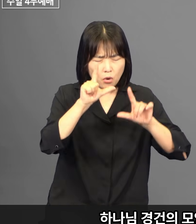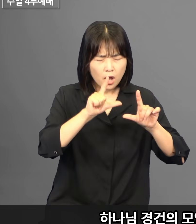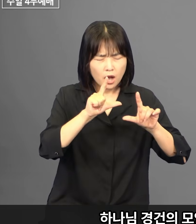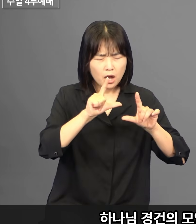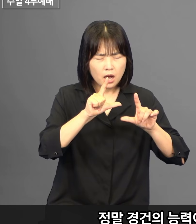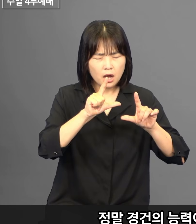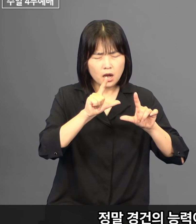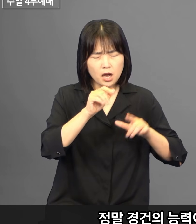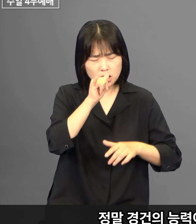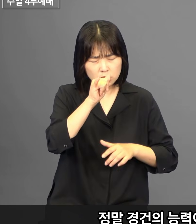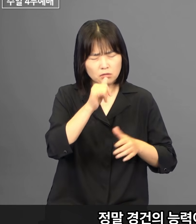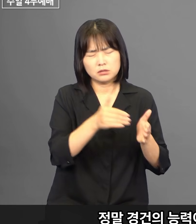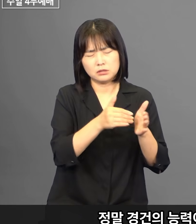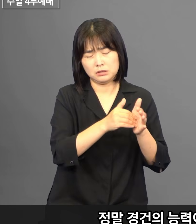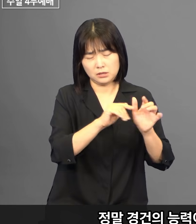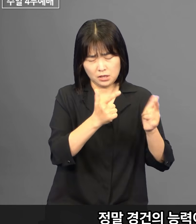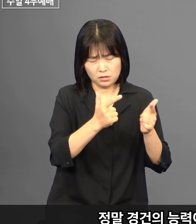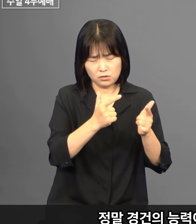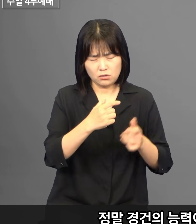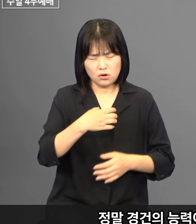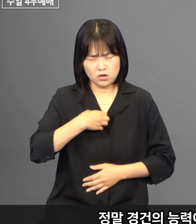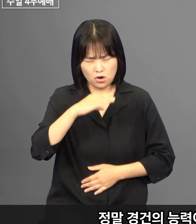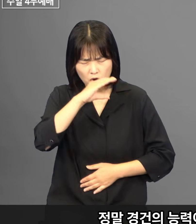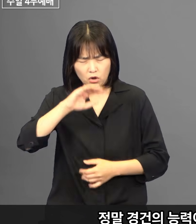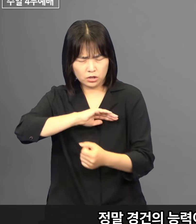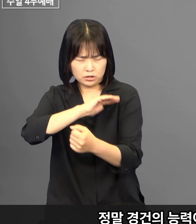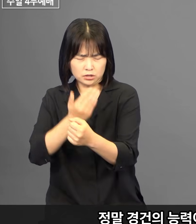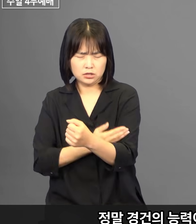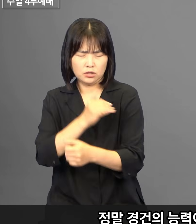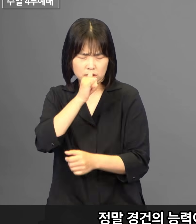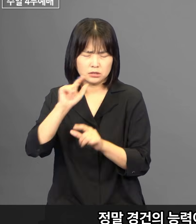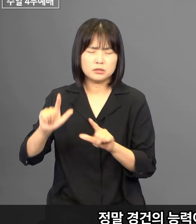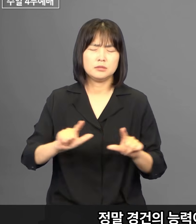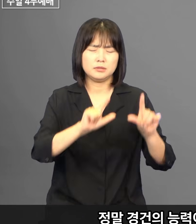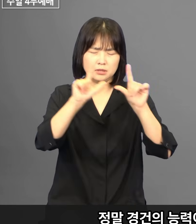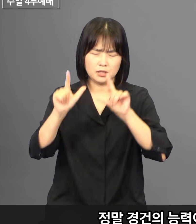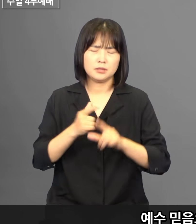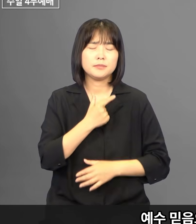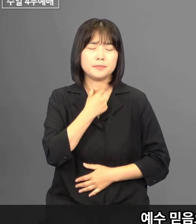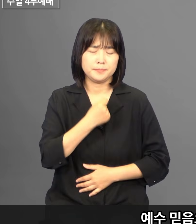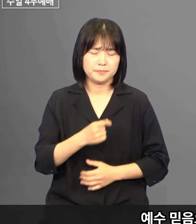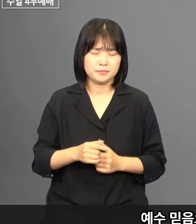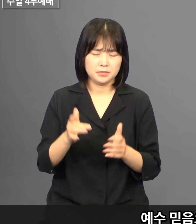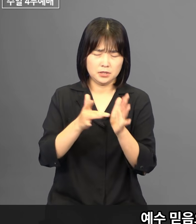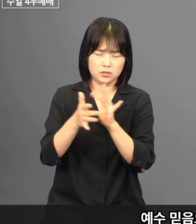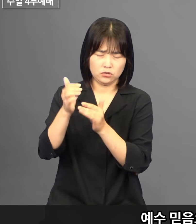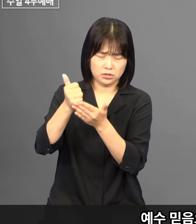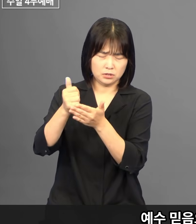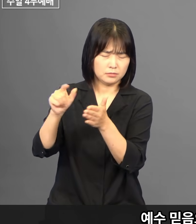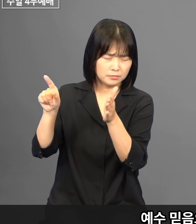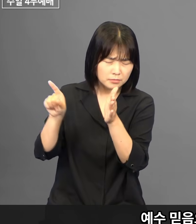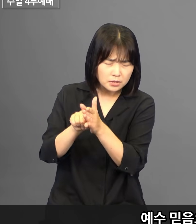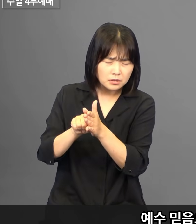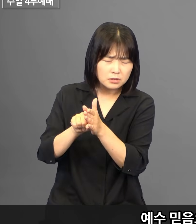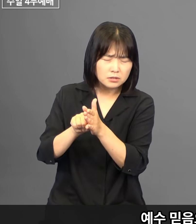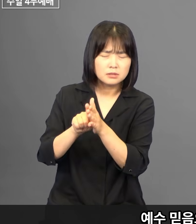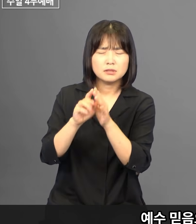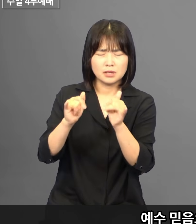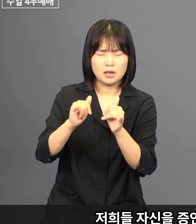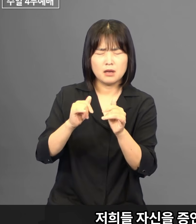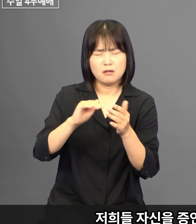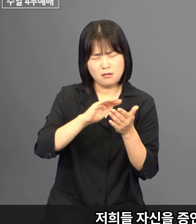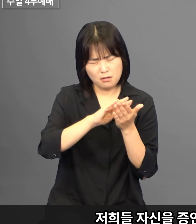않고 정말 경건의 능력이 있는 삶 살기를 원합니다. 예수 믿으면 사람은